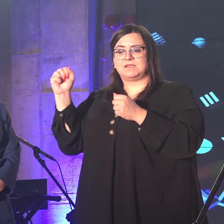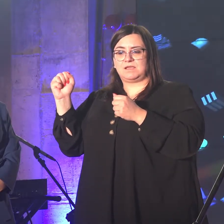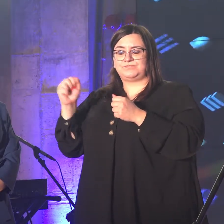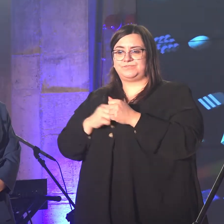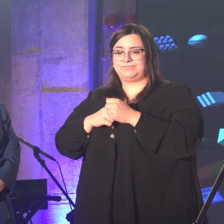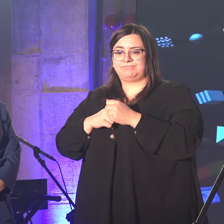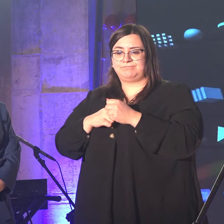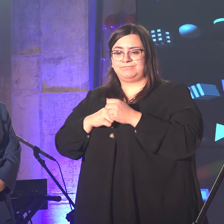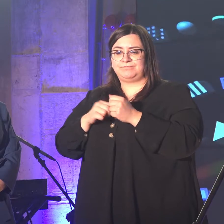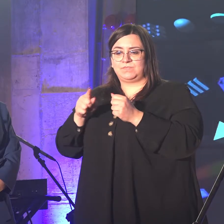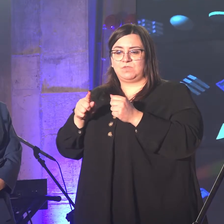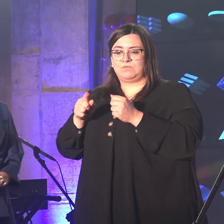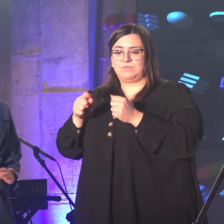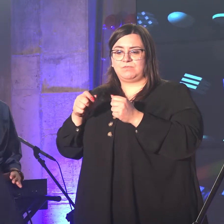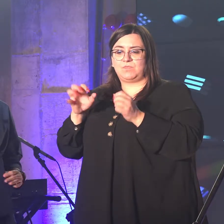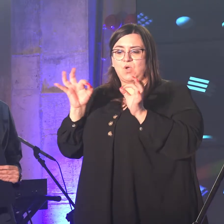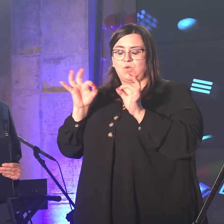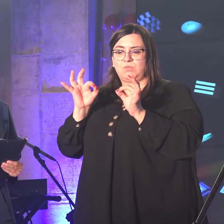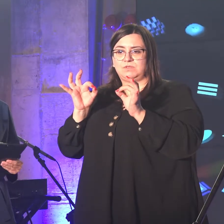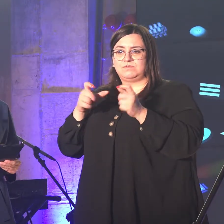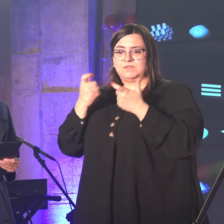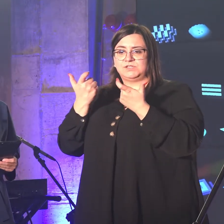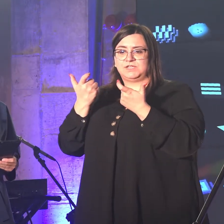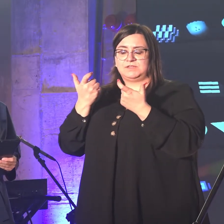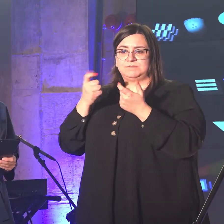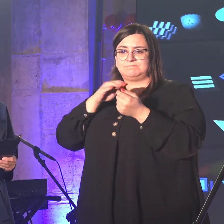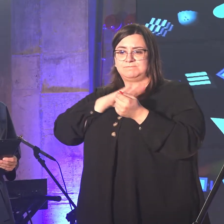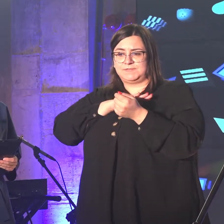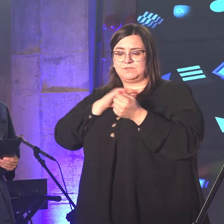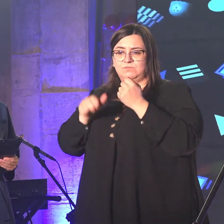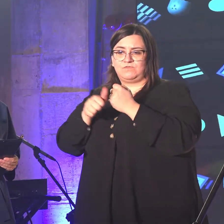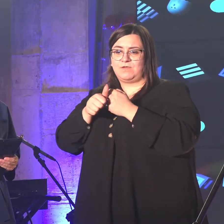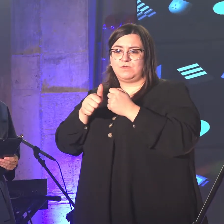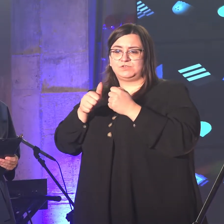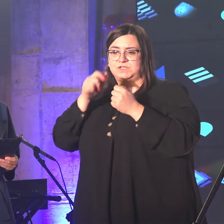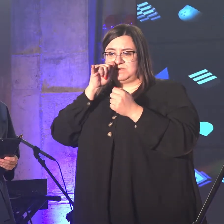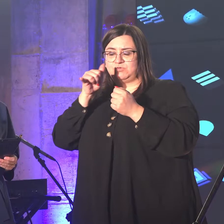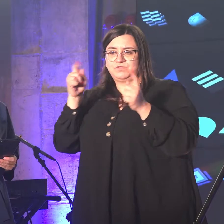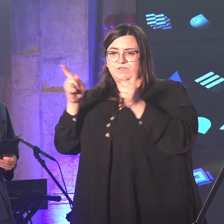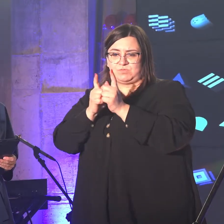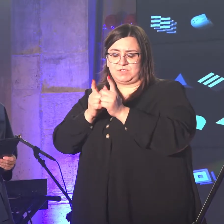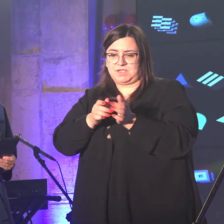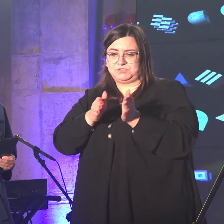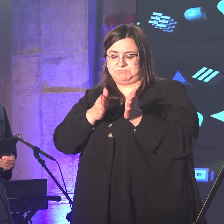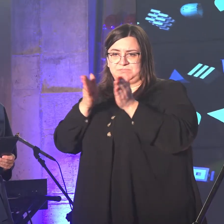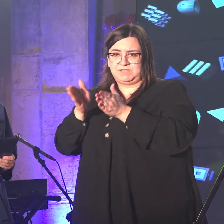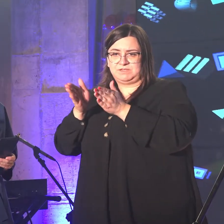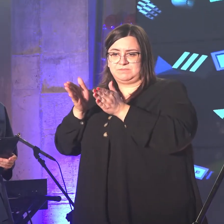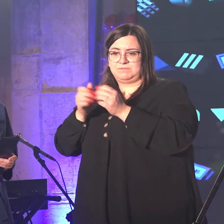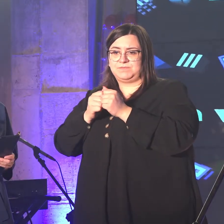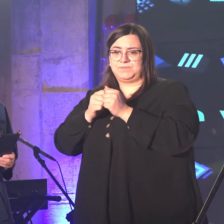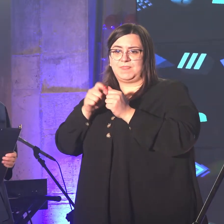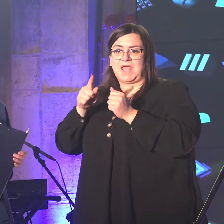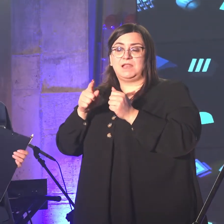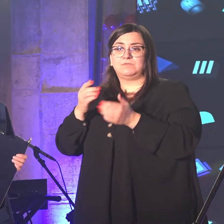spowodowało, że to spotkanie nie mogło być do skutku. Ale było pełne wsparcie rozbudowy